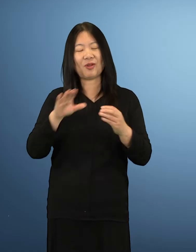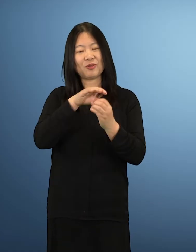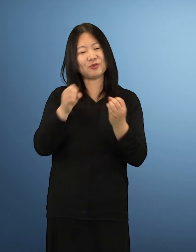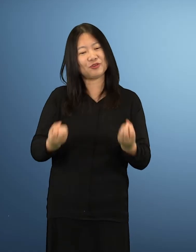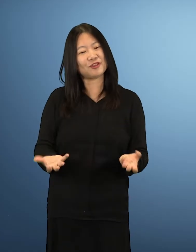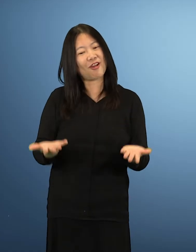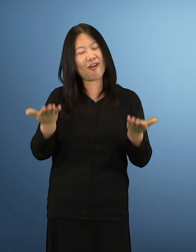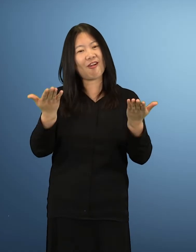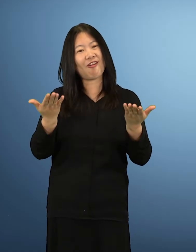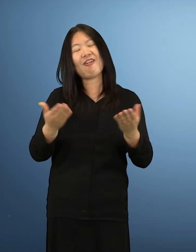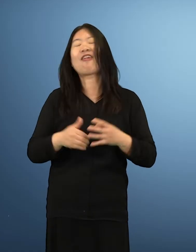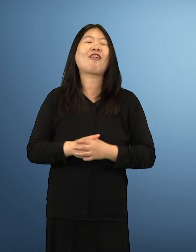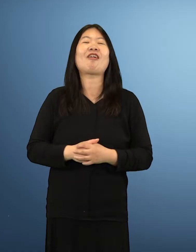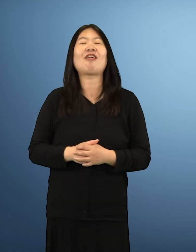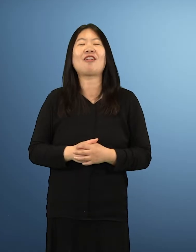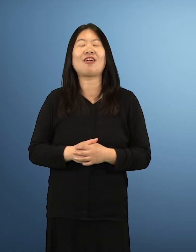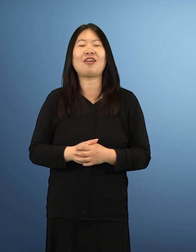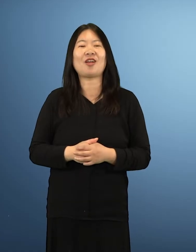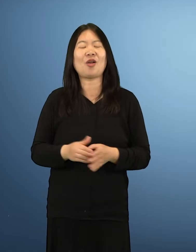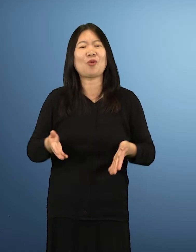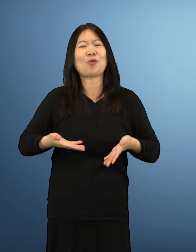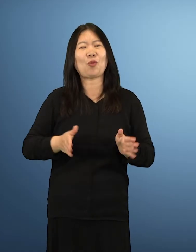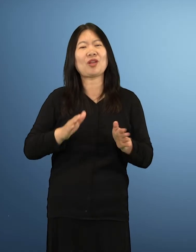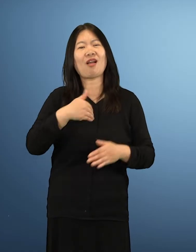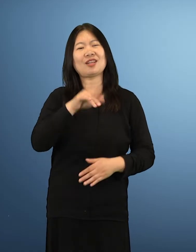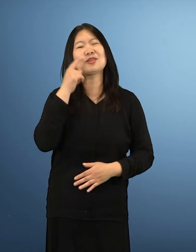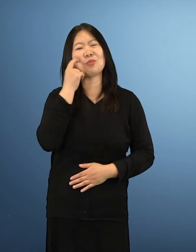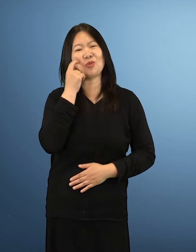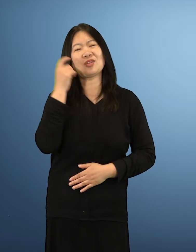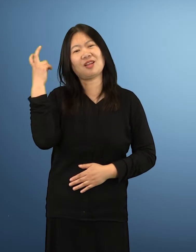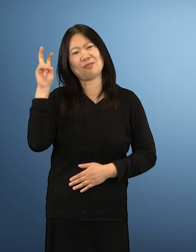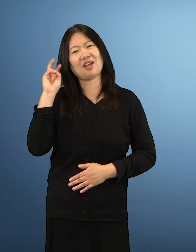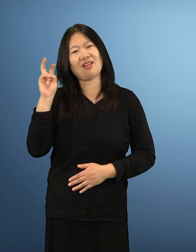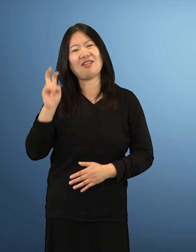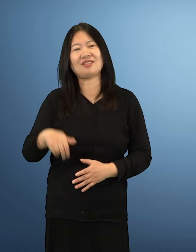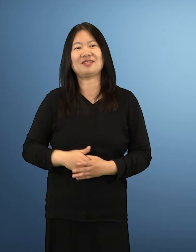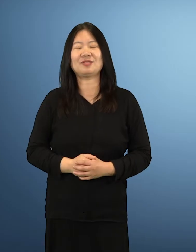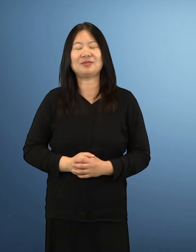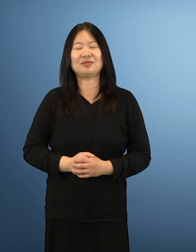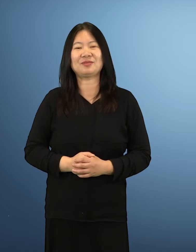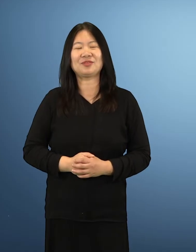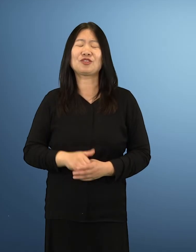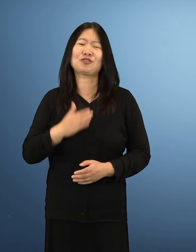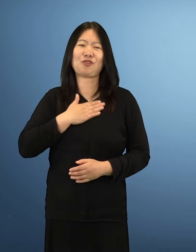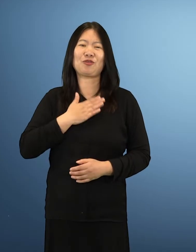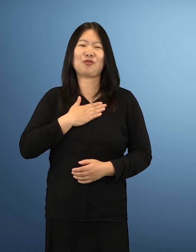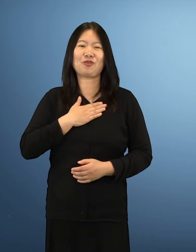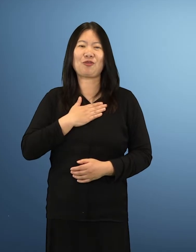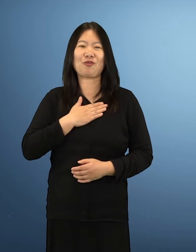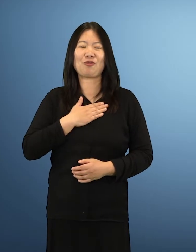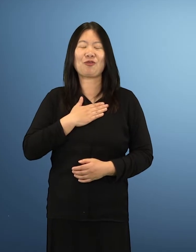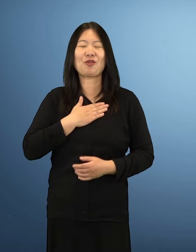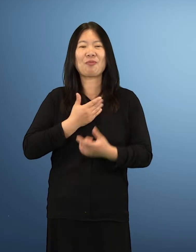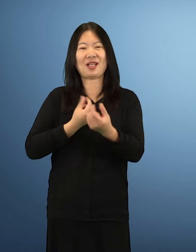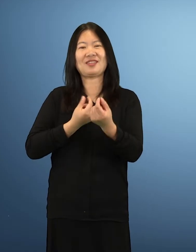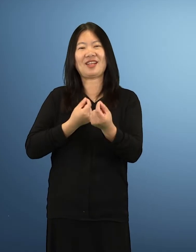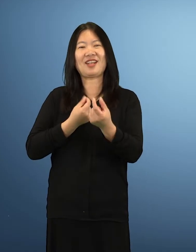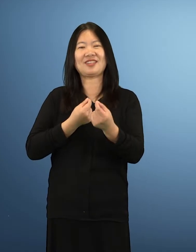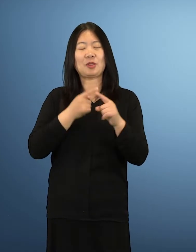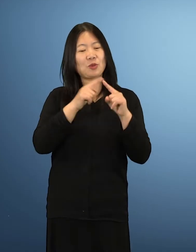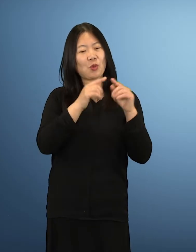추석은 많이들 고향에 못 내려가셨죠? 저도 목양실하고